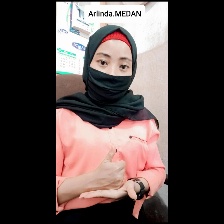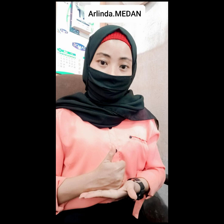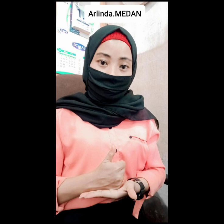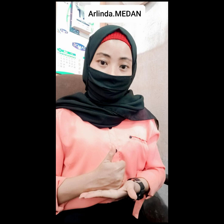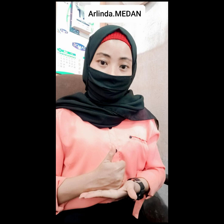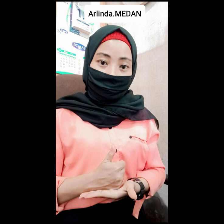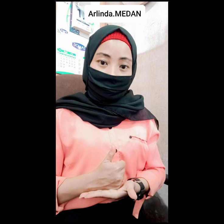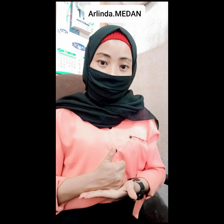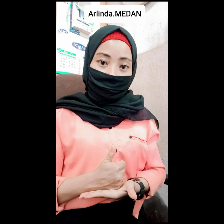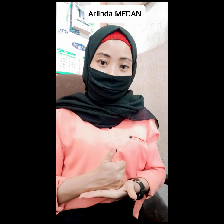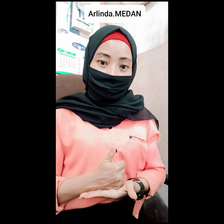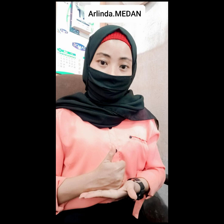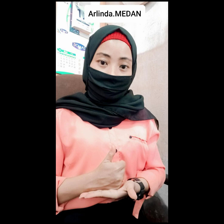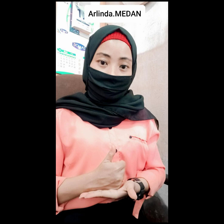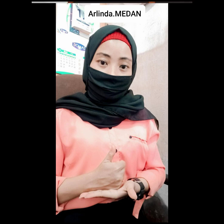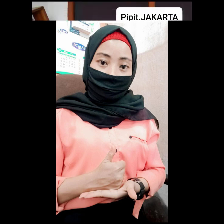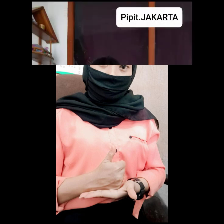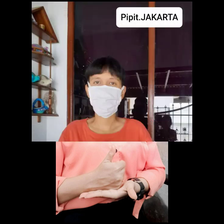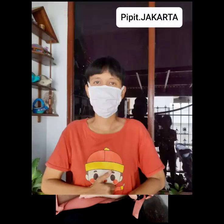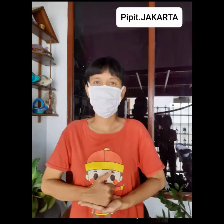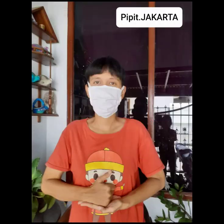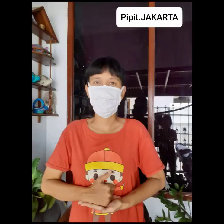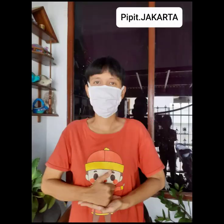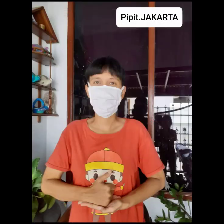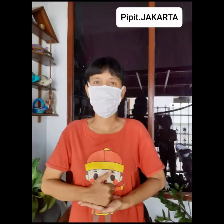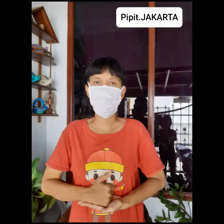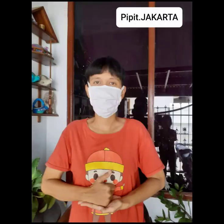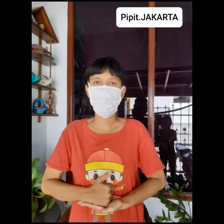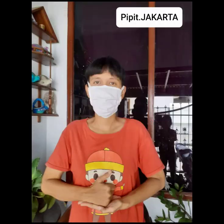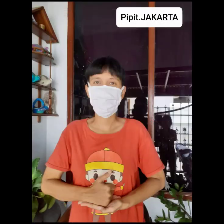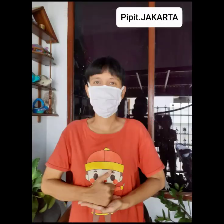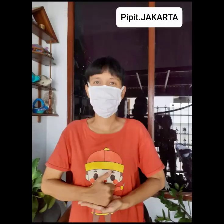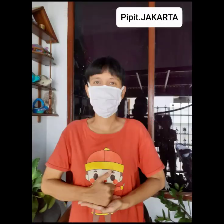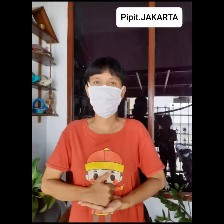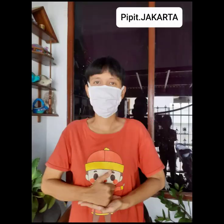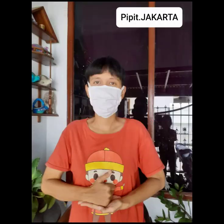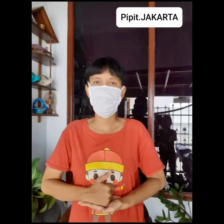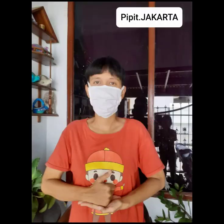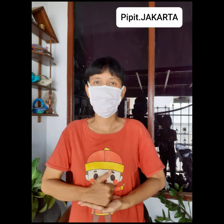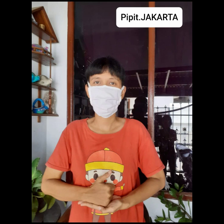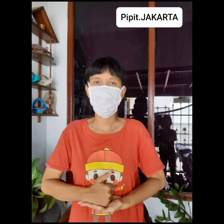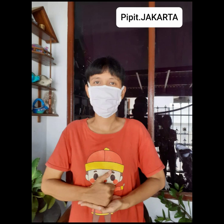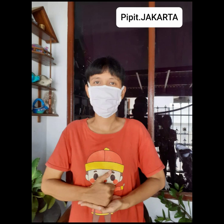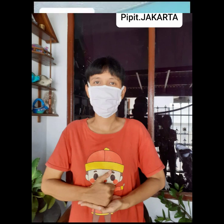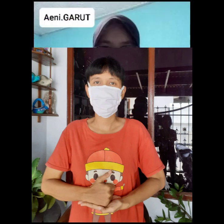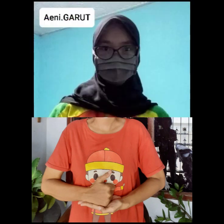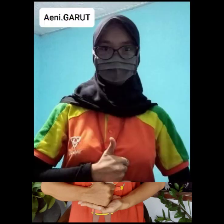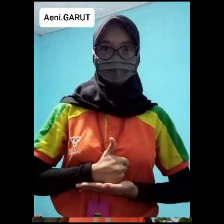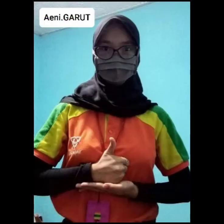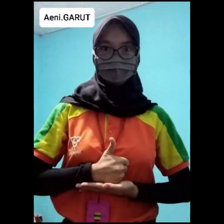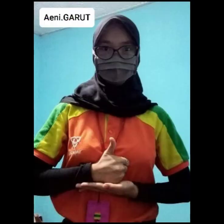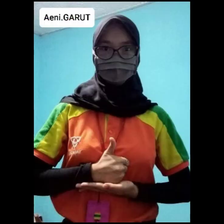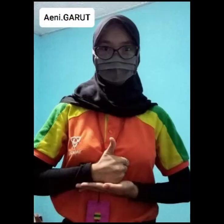lain. Engkau pahlawan dunia, Tuhan yang kan membalas